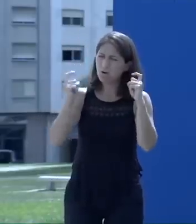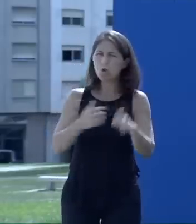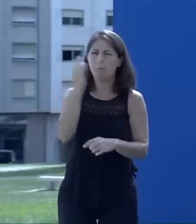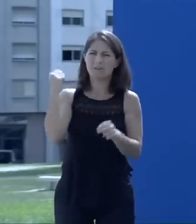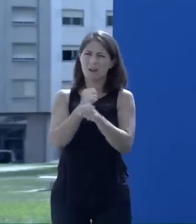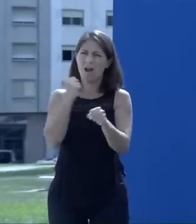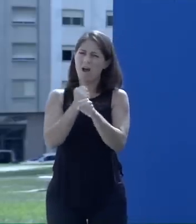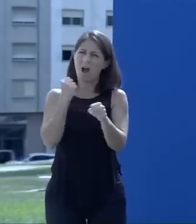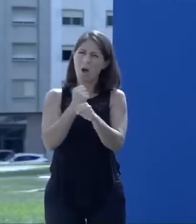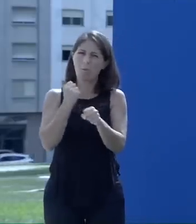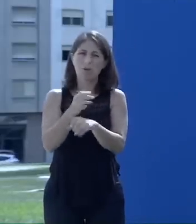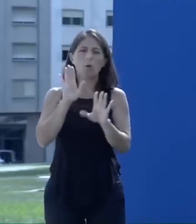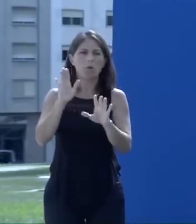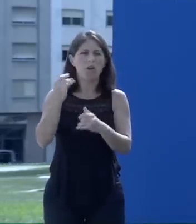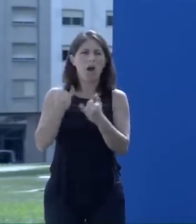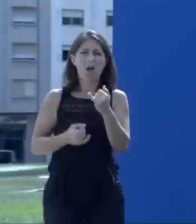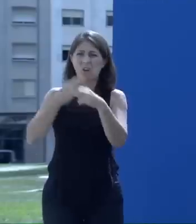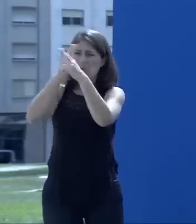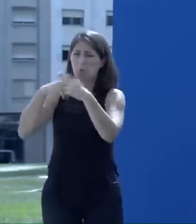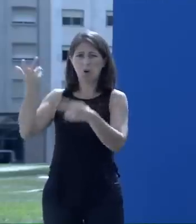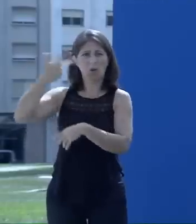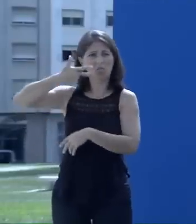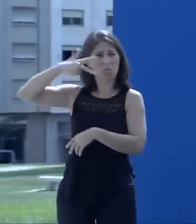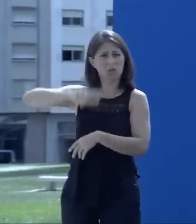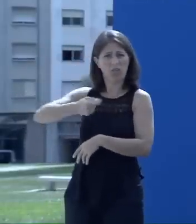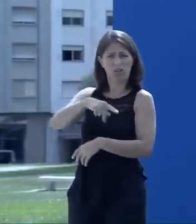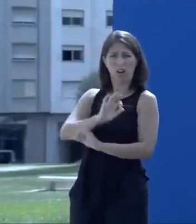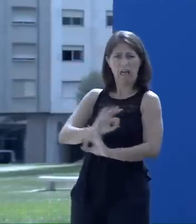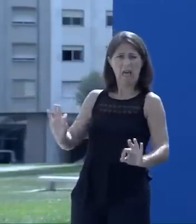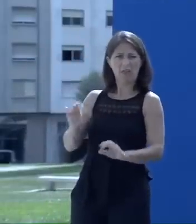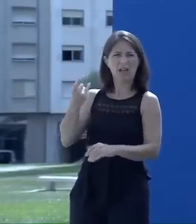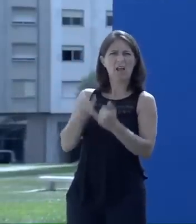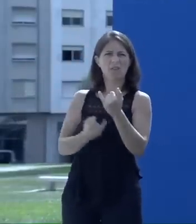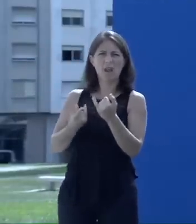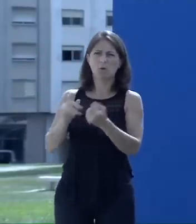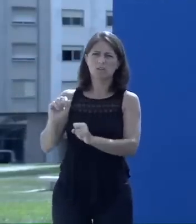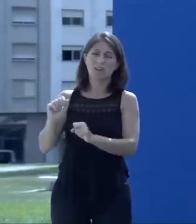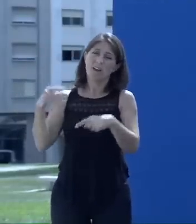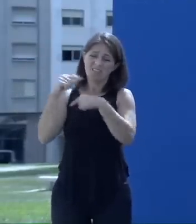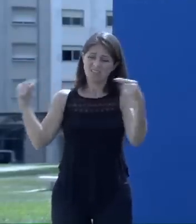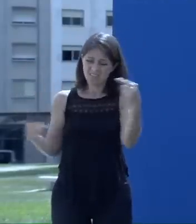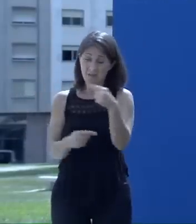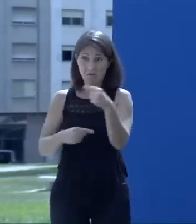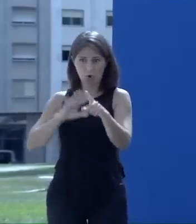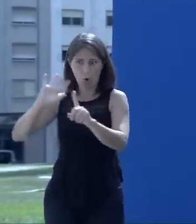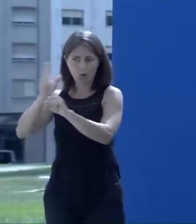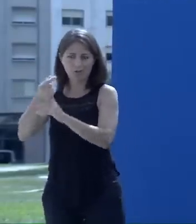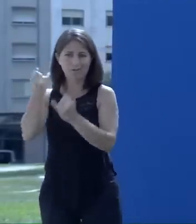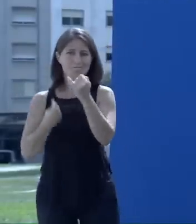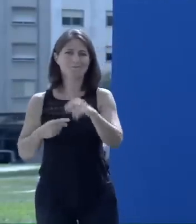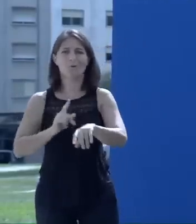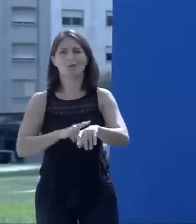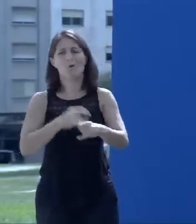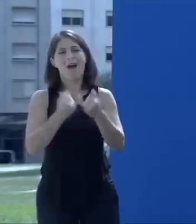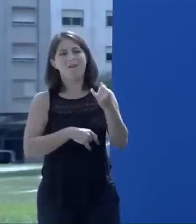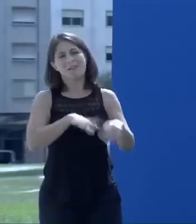traballo, sin ter recoñecemento público de ningún tipo, aínda denegando as prestacións simplemente para cadrar o déficit. De que sirve o déficit que a xente morrendo